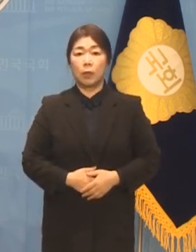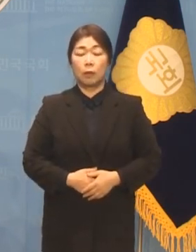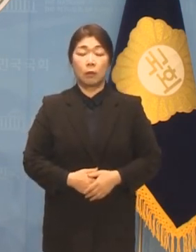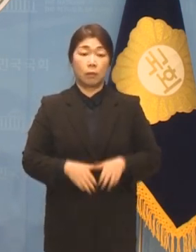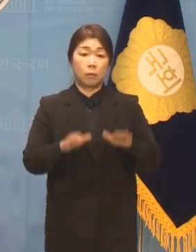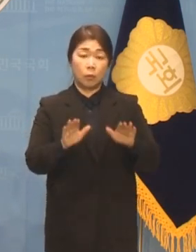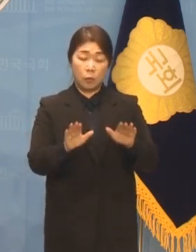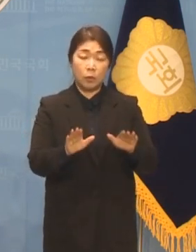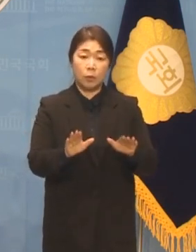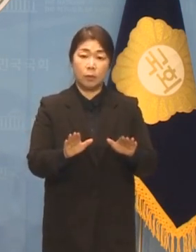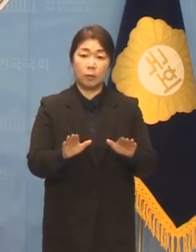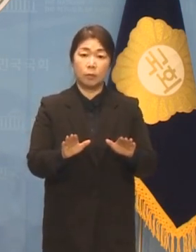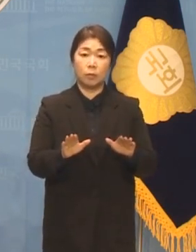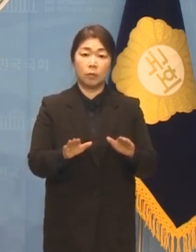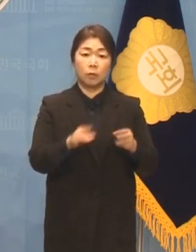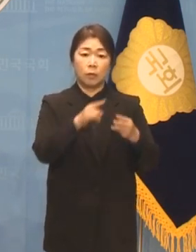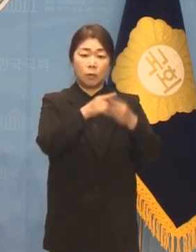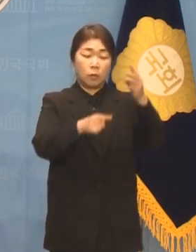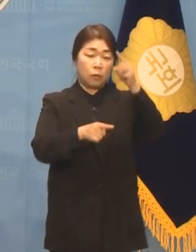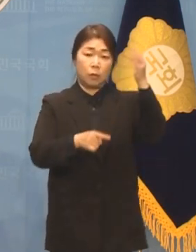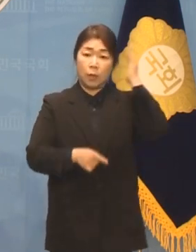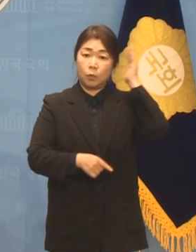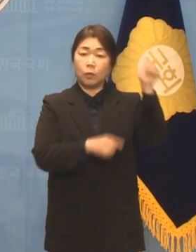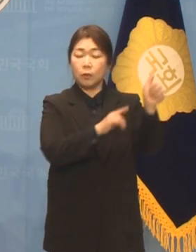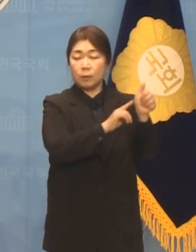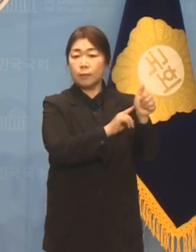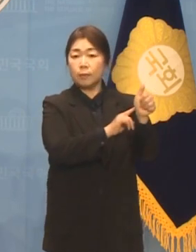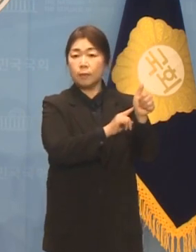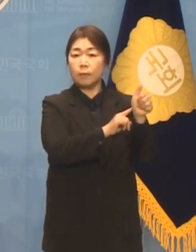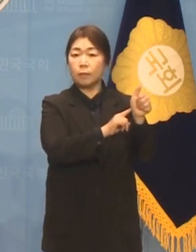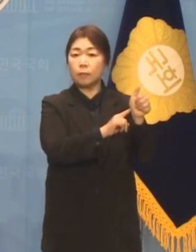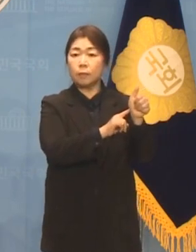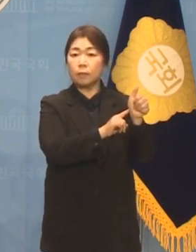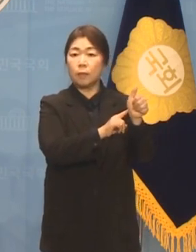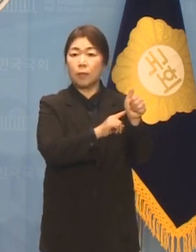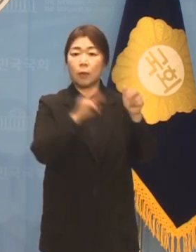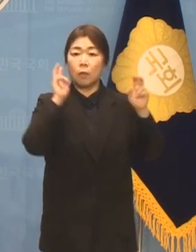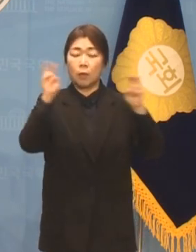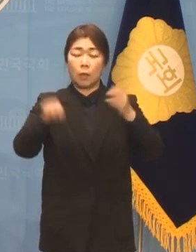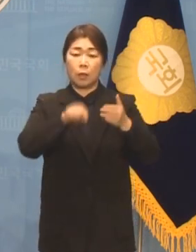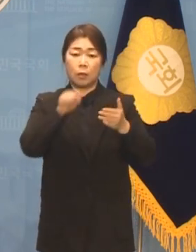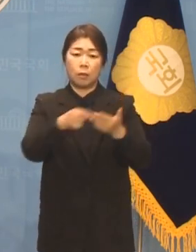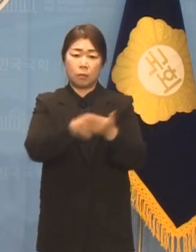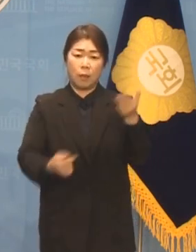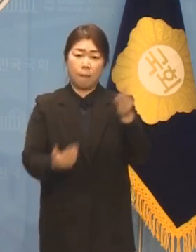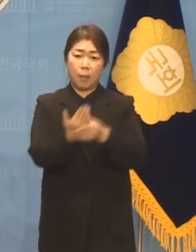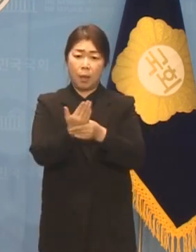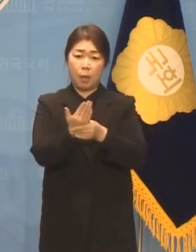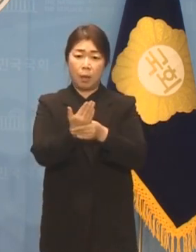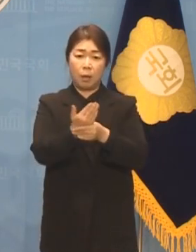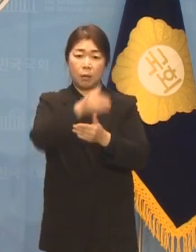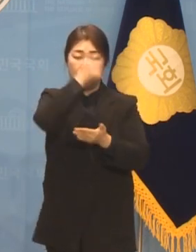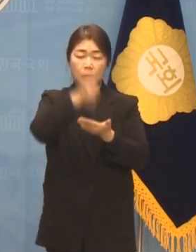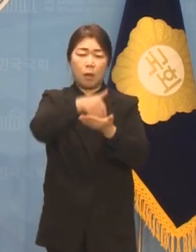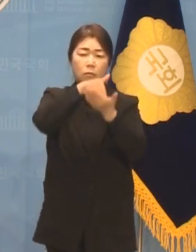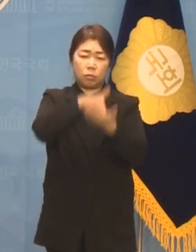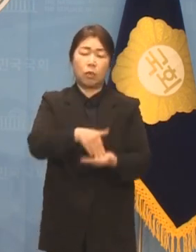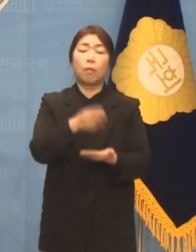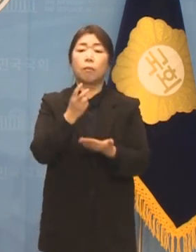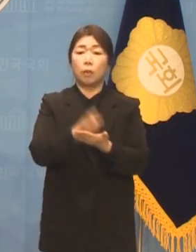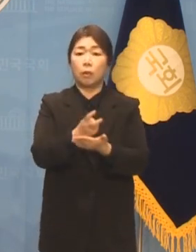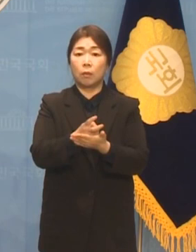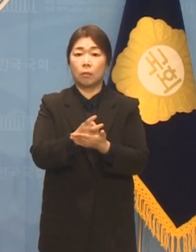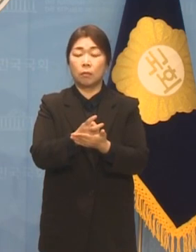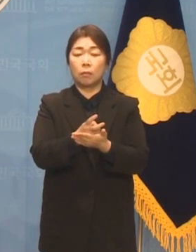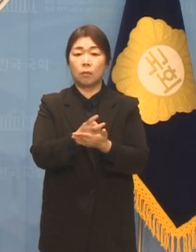오늘 윤석열 대통령이 중대재해처벌법 50인 또 50억